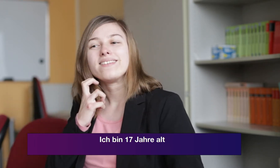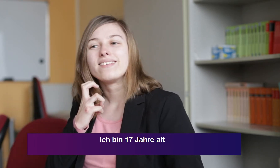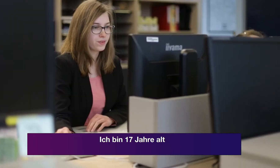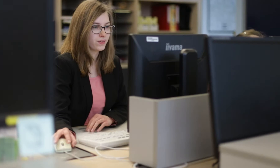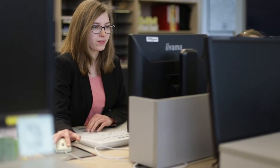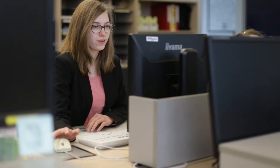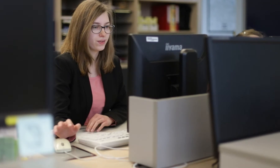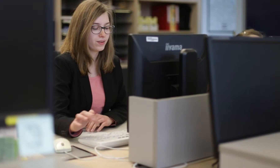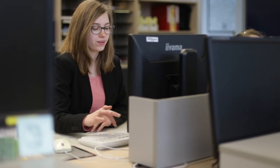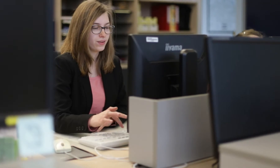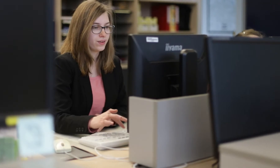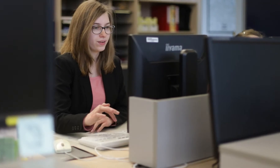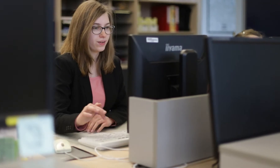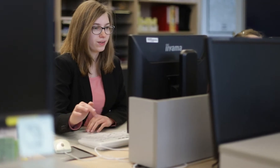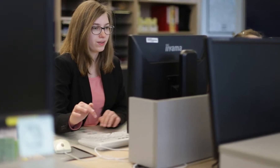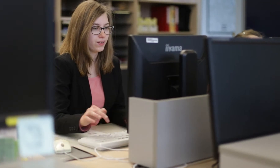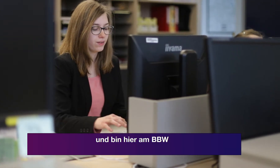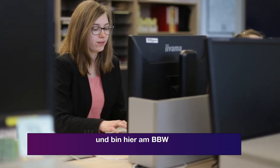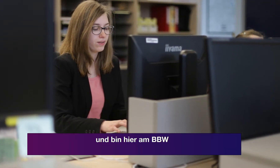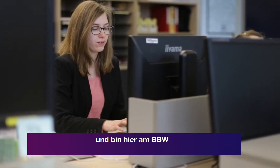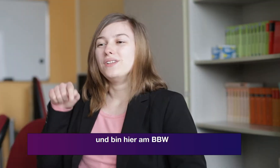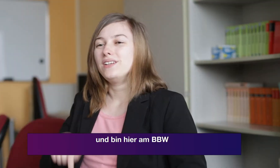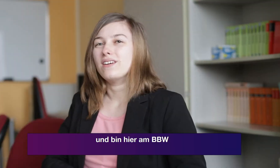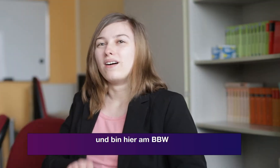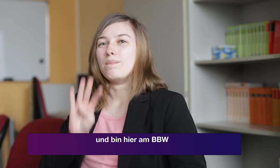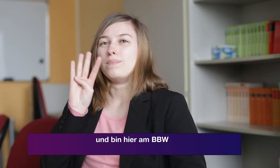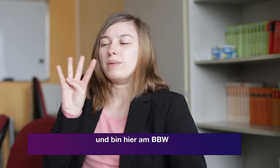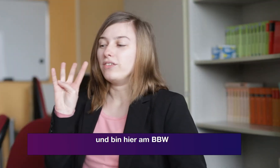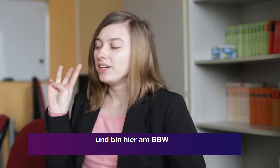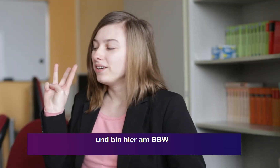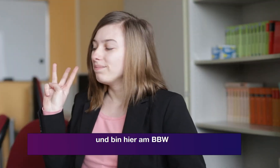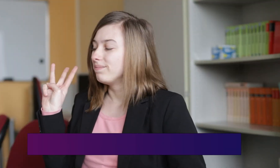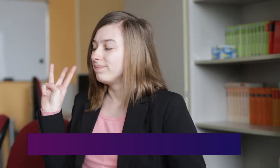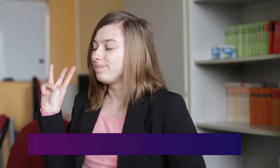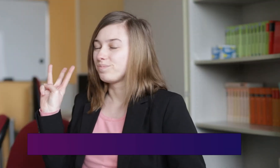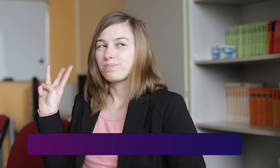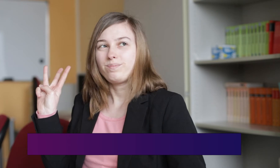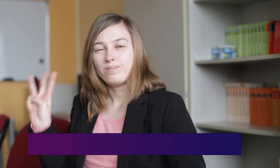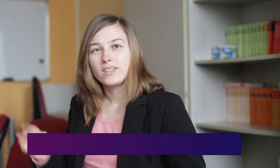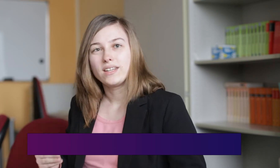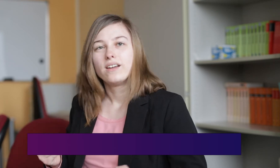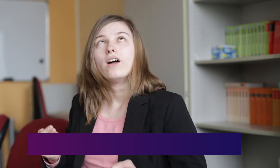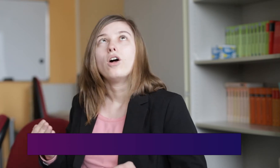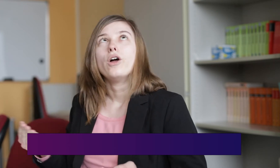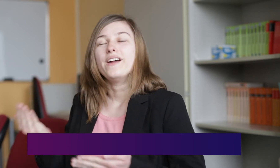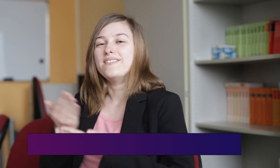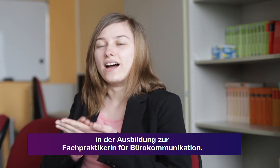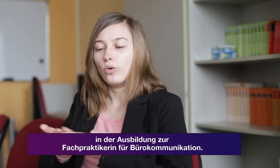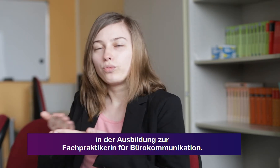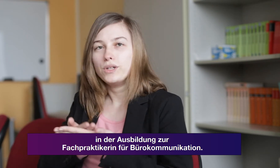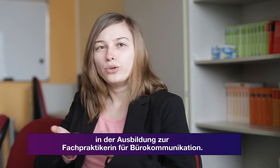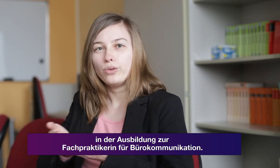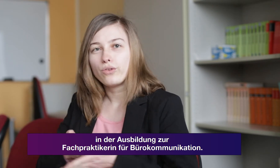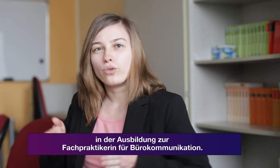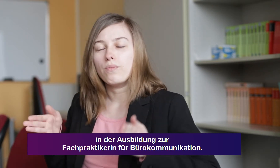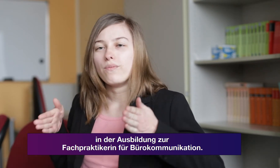alt und bin hier am BBW in der